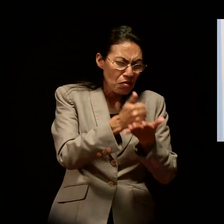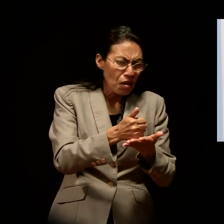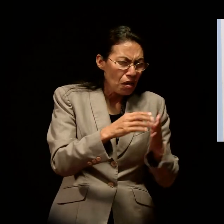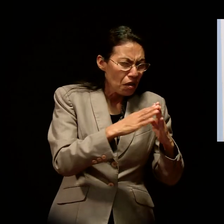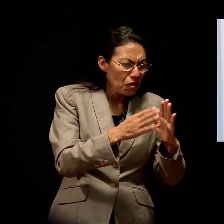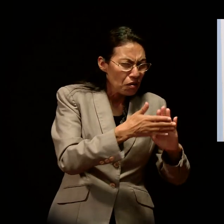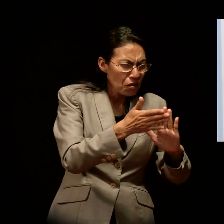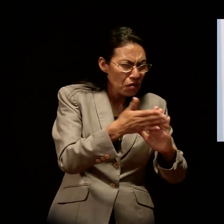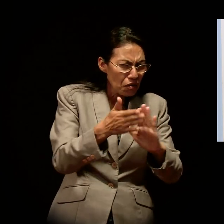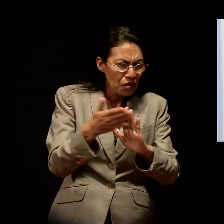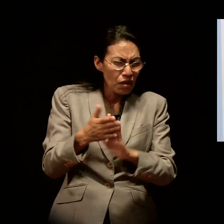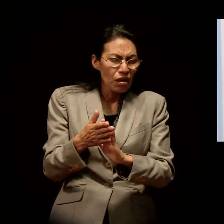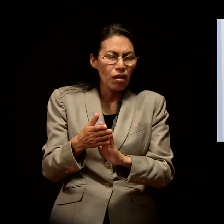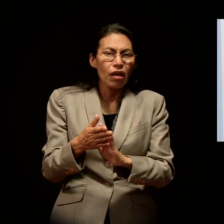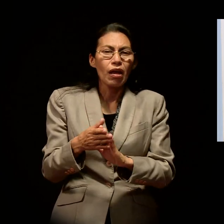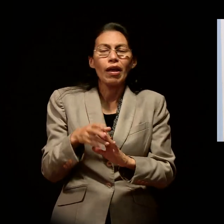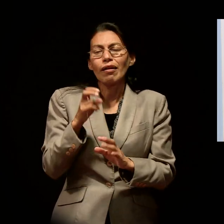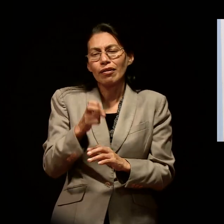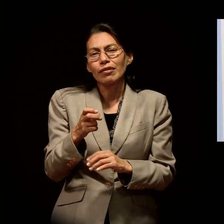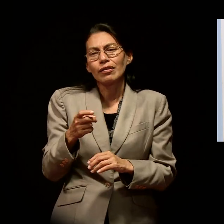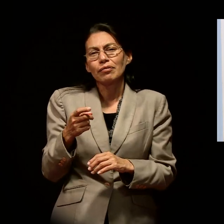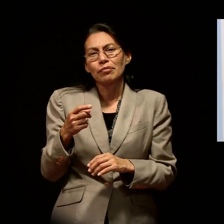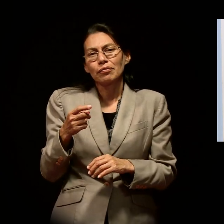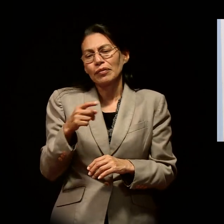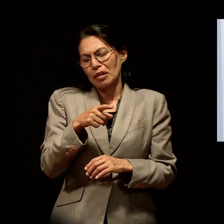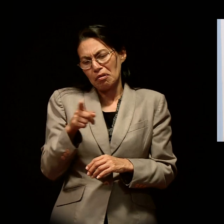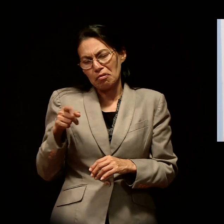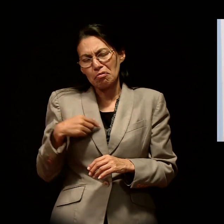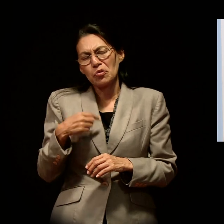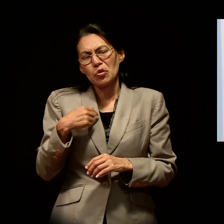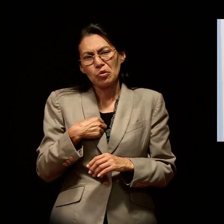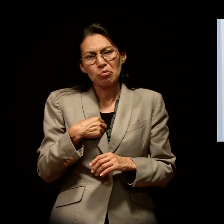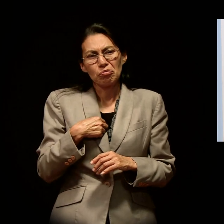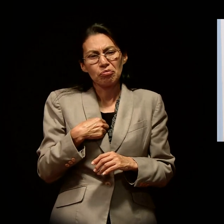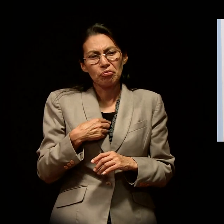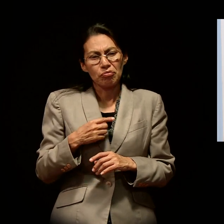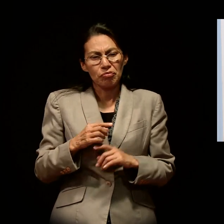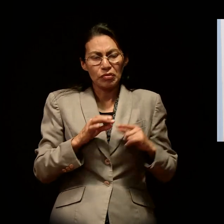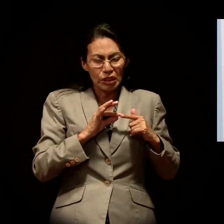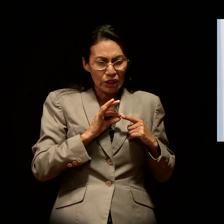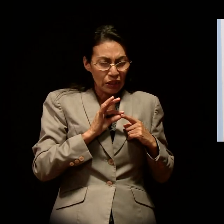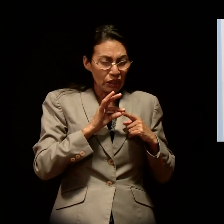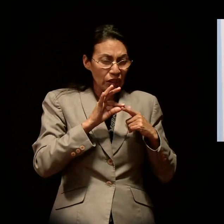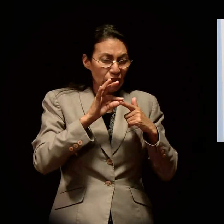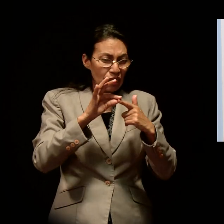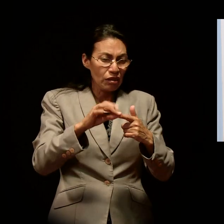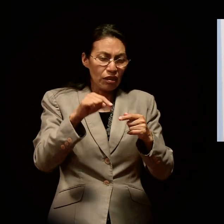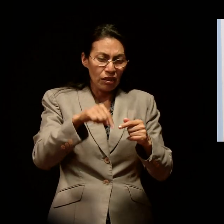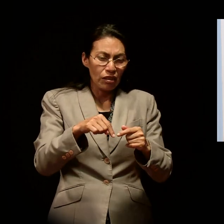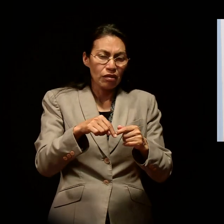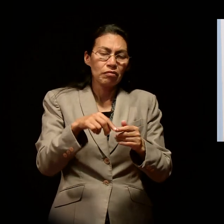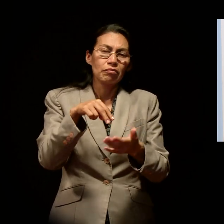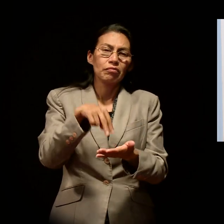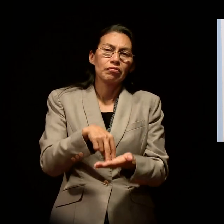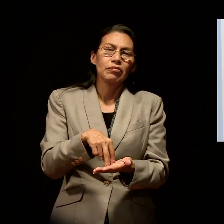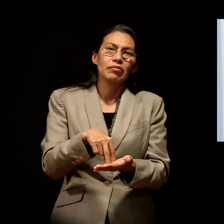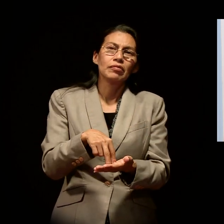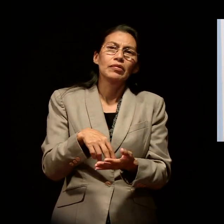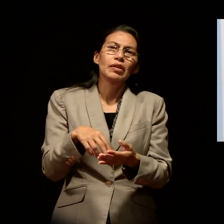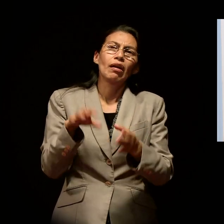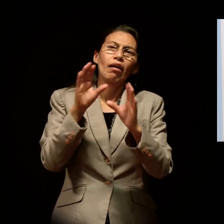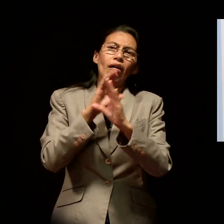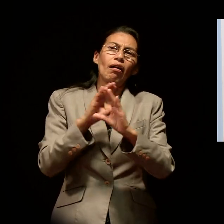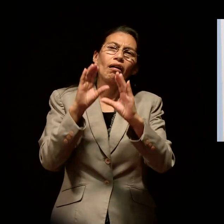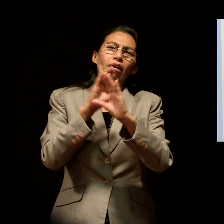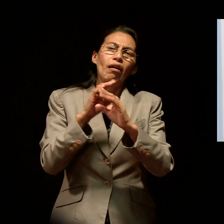el asuntos que ellos estaban ahí y la persona me pasó dirigía al Corito terminamos se retiraron los